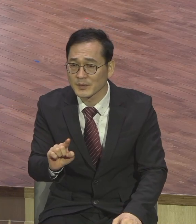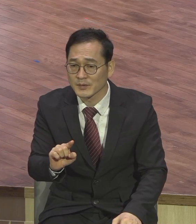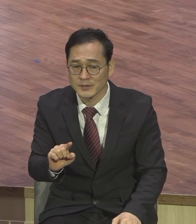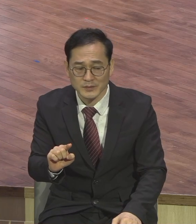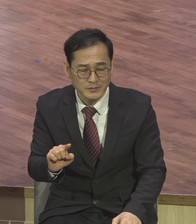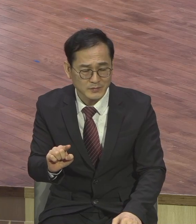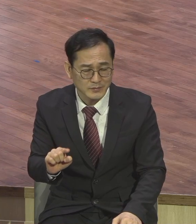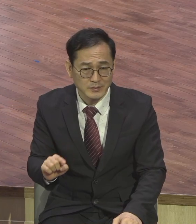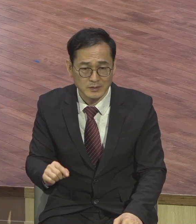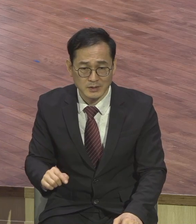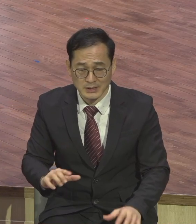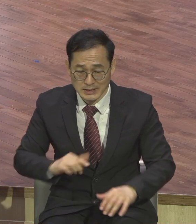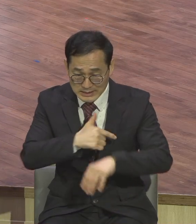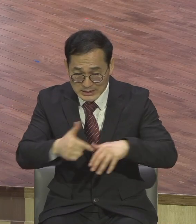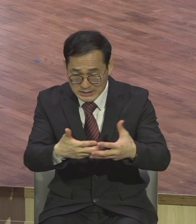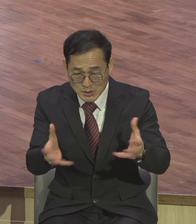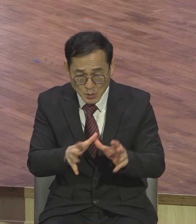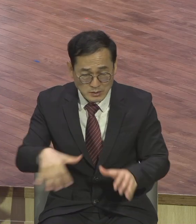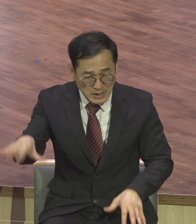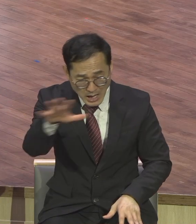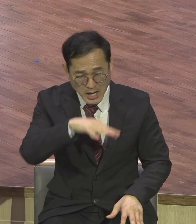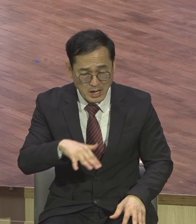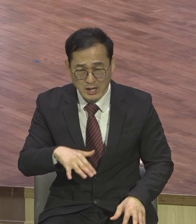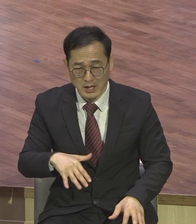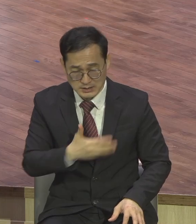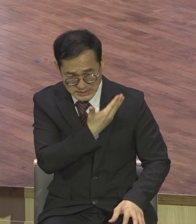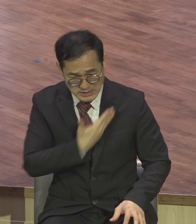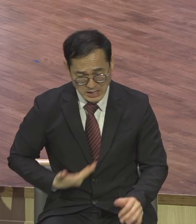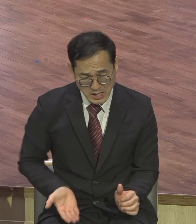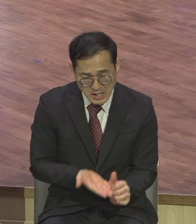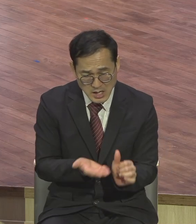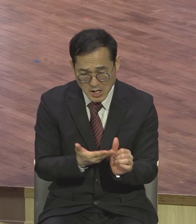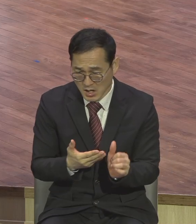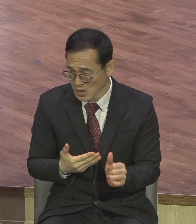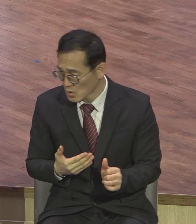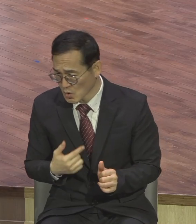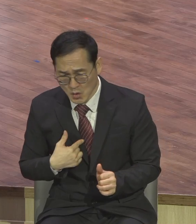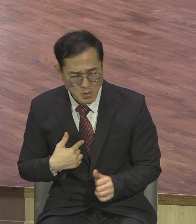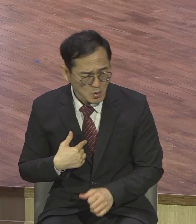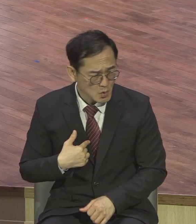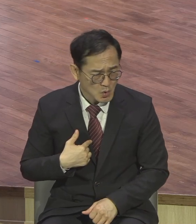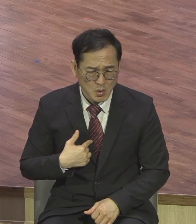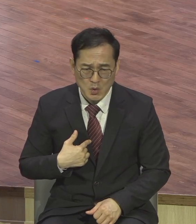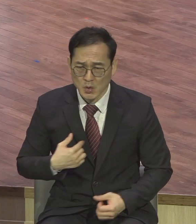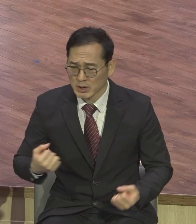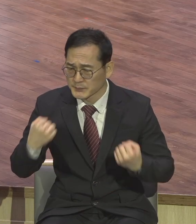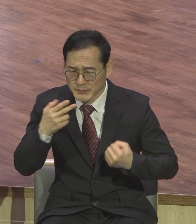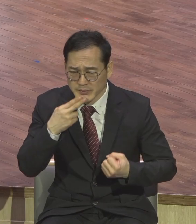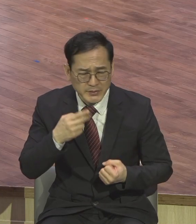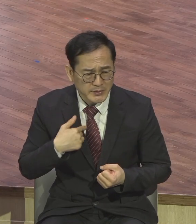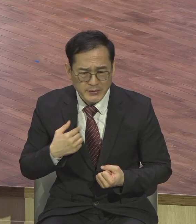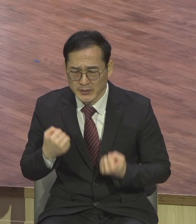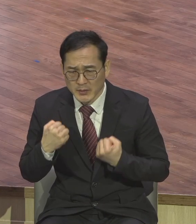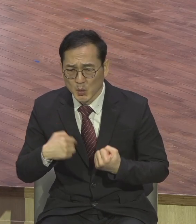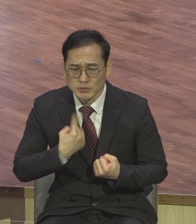이거 어떻게 합니까 우리가? 2,3,7나 5천 종족 뭐 이거 우리가 어떻게 합니까?